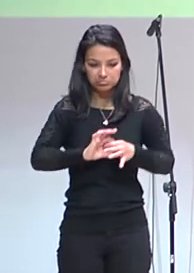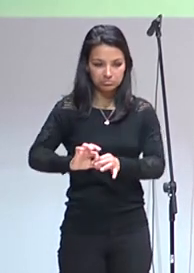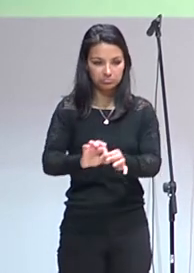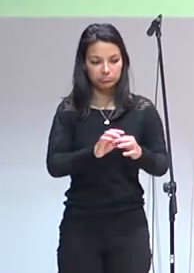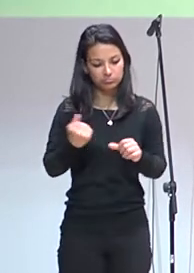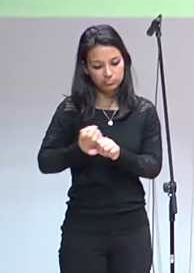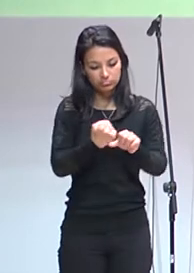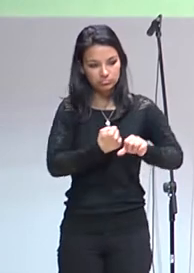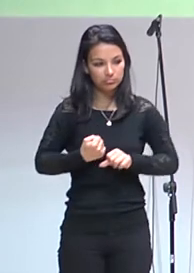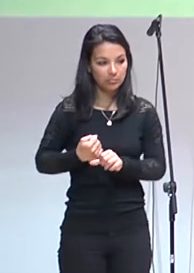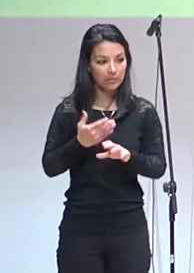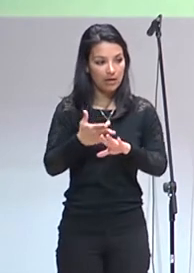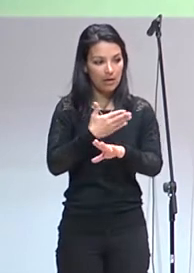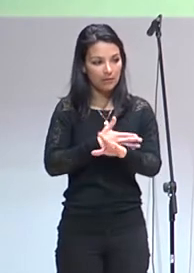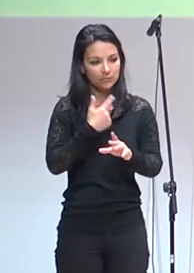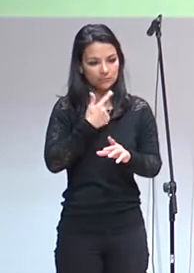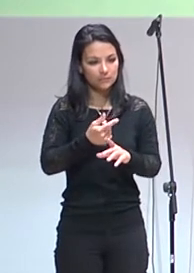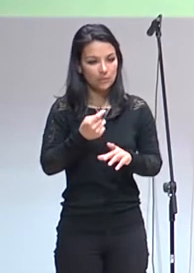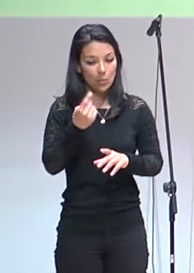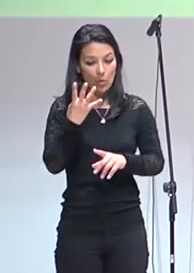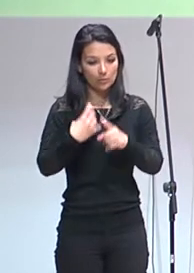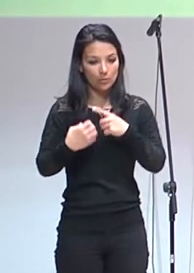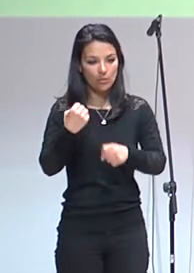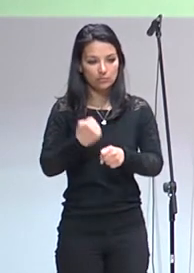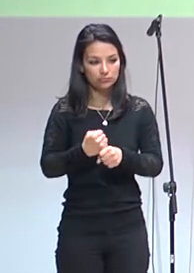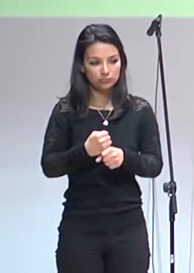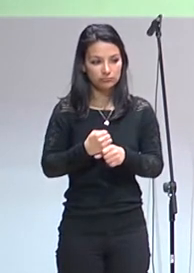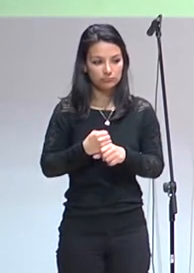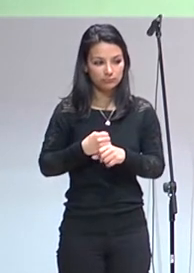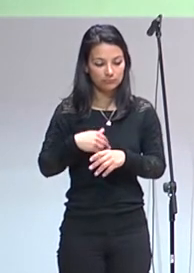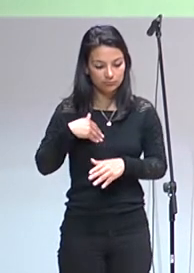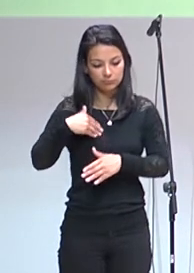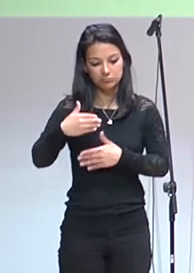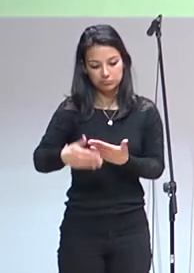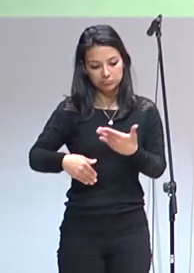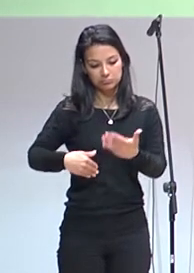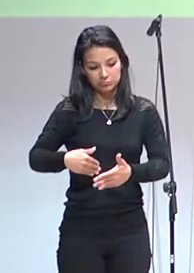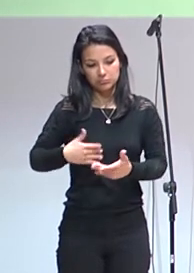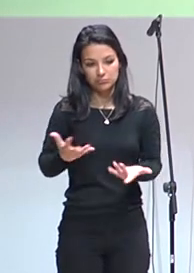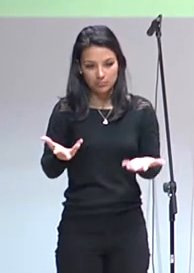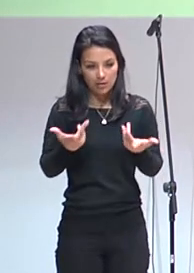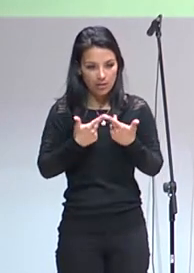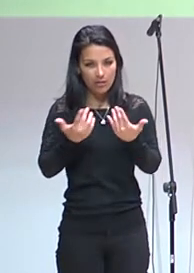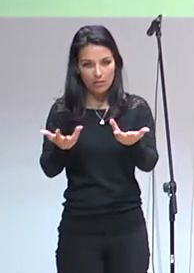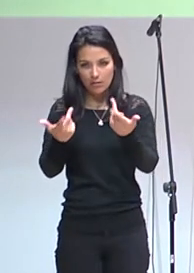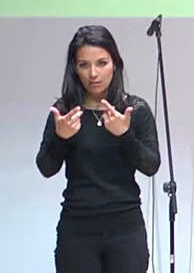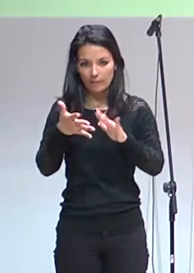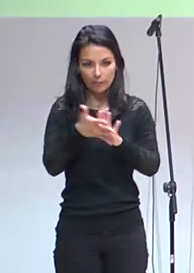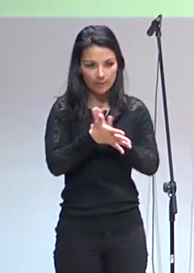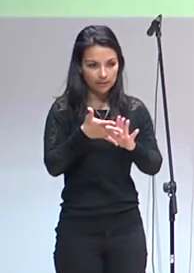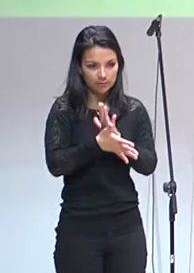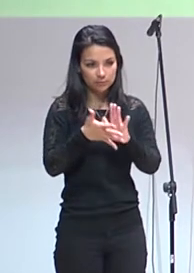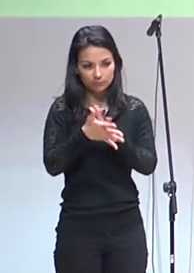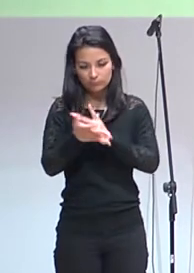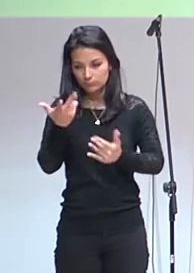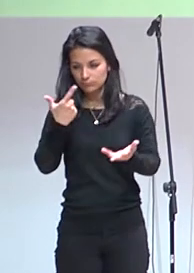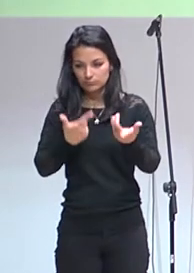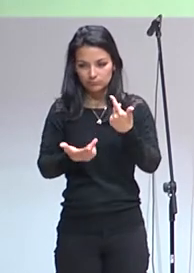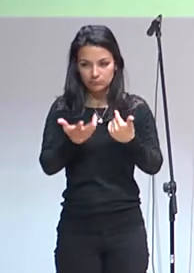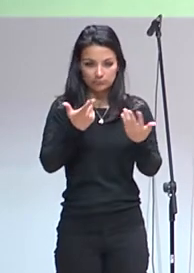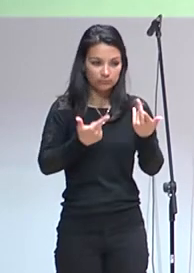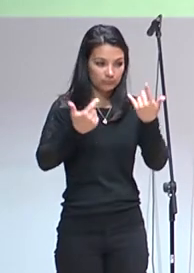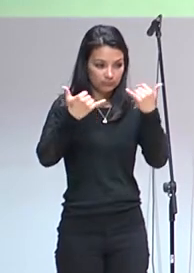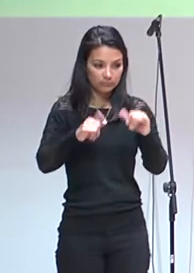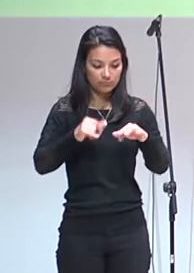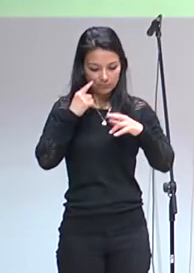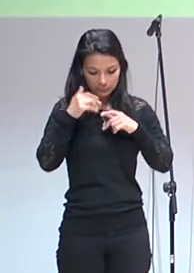El trabajo duró más o menos unos 4 años. A medida que íbamos buscando información de primer orden en